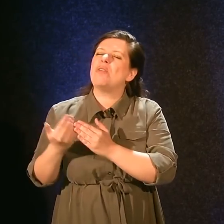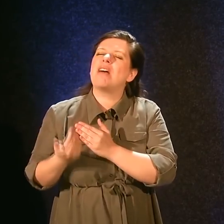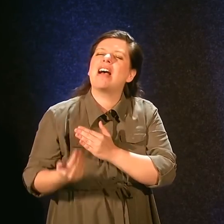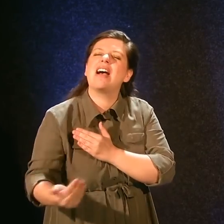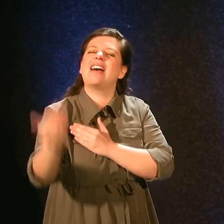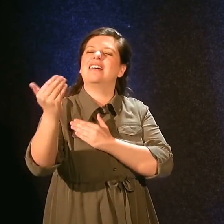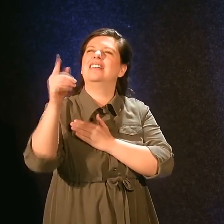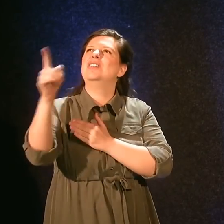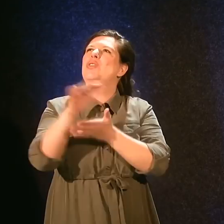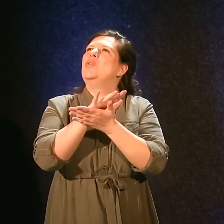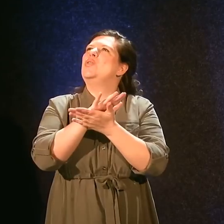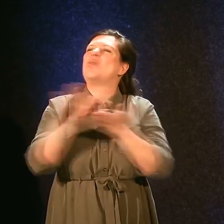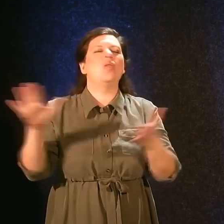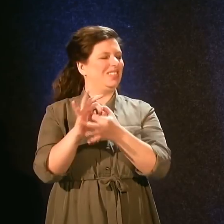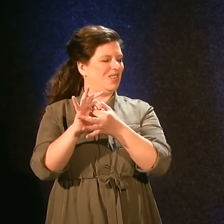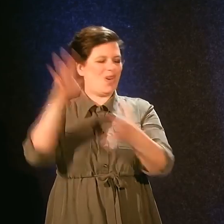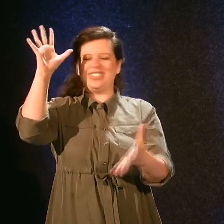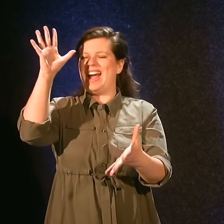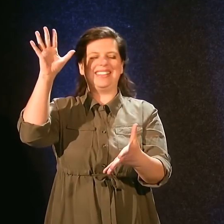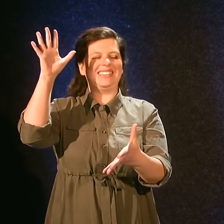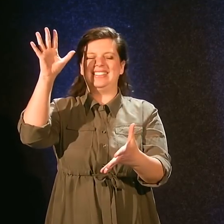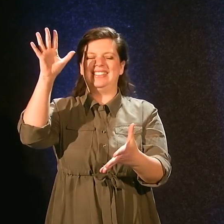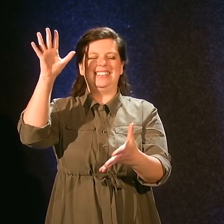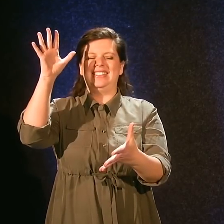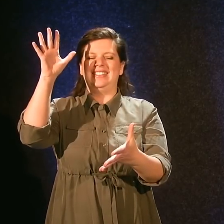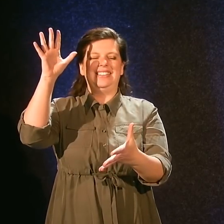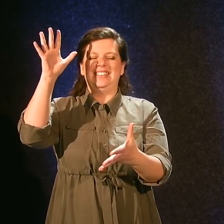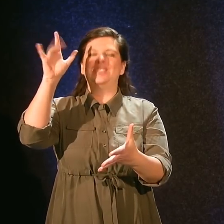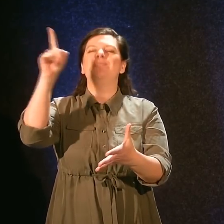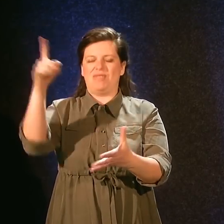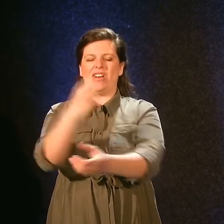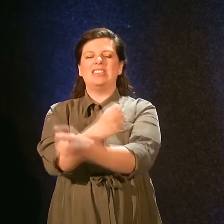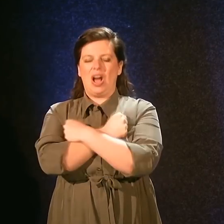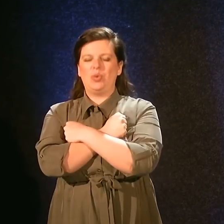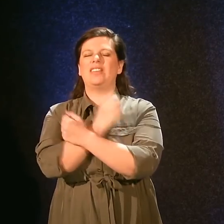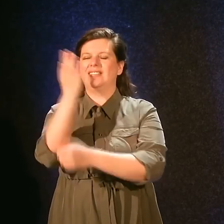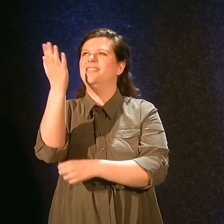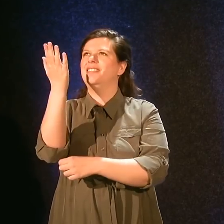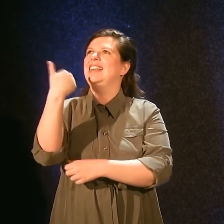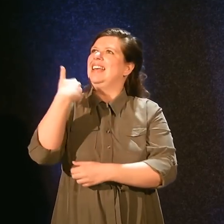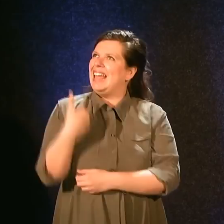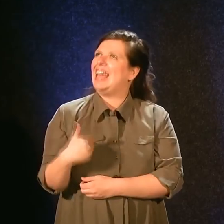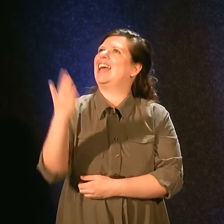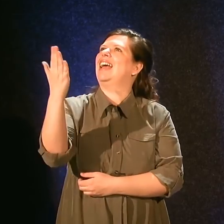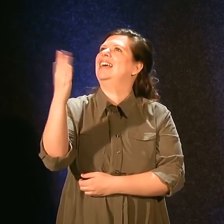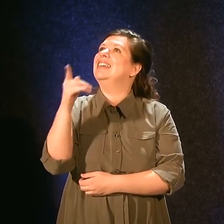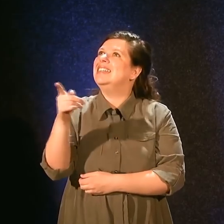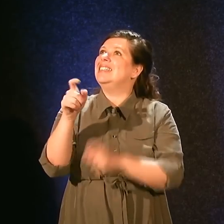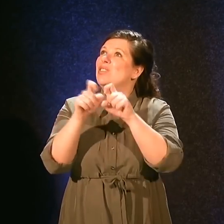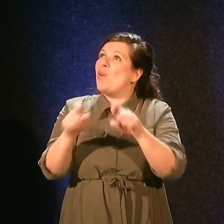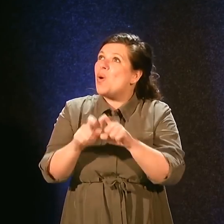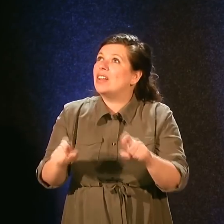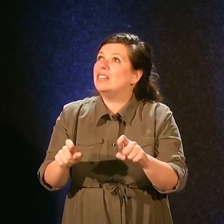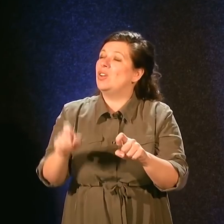die nooit loslaat. Heer, die woorden, mogen die ons vandaag bemoedigen. U